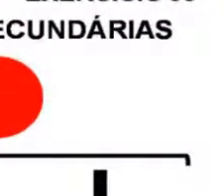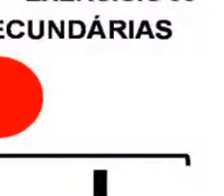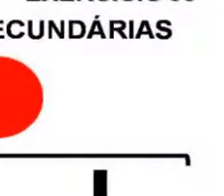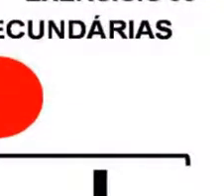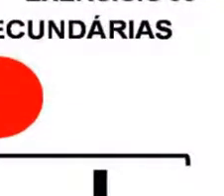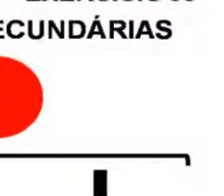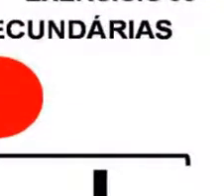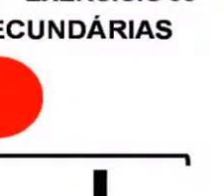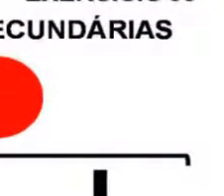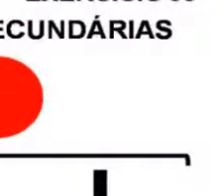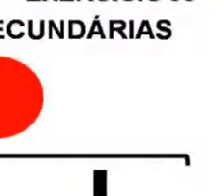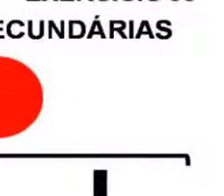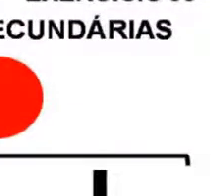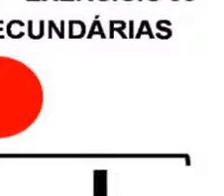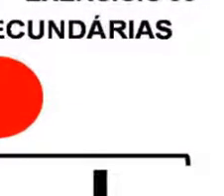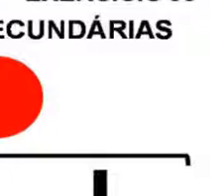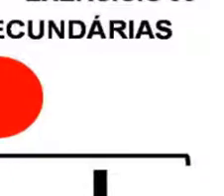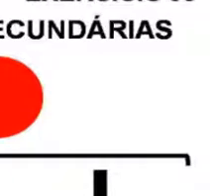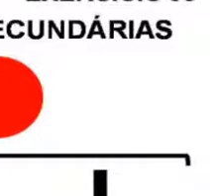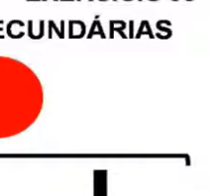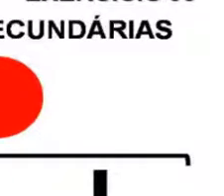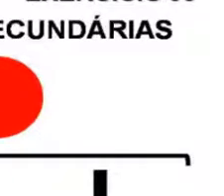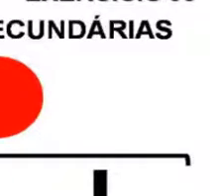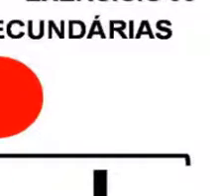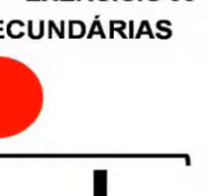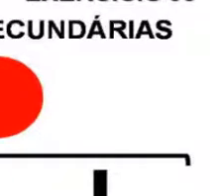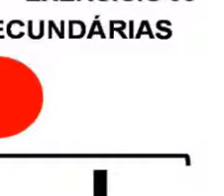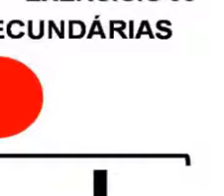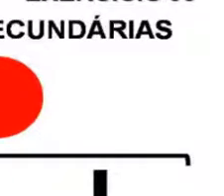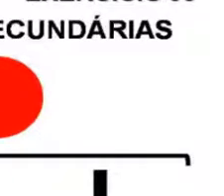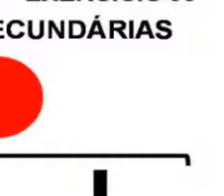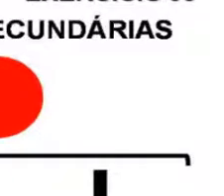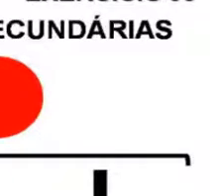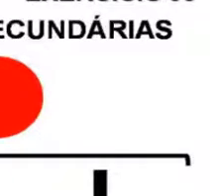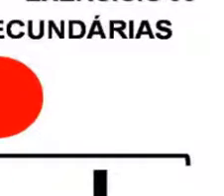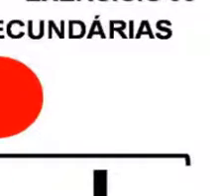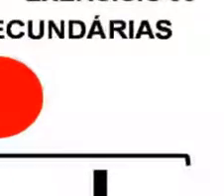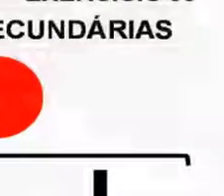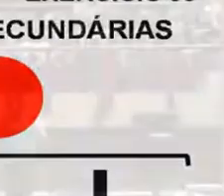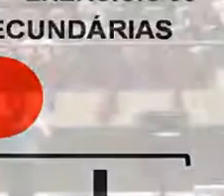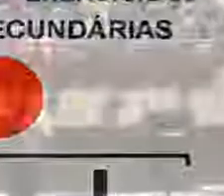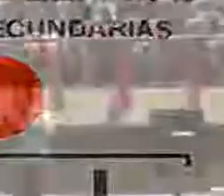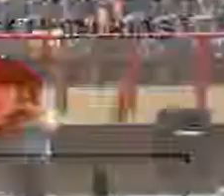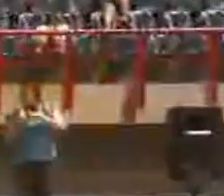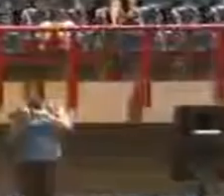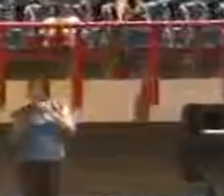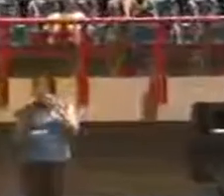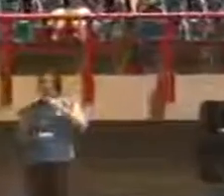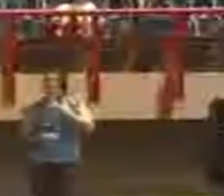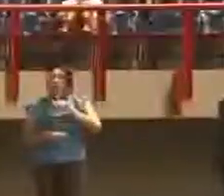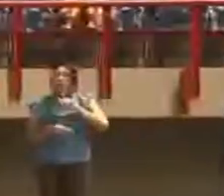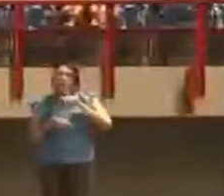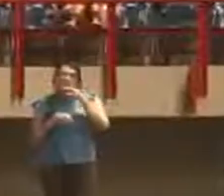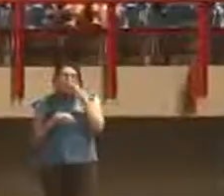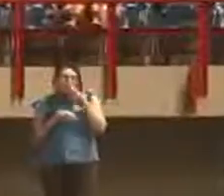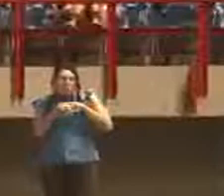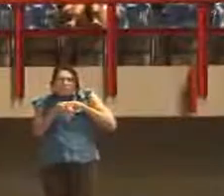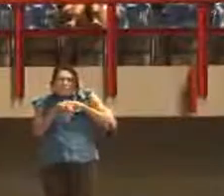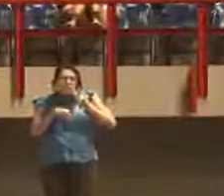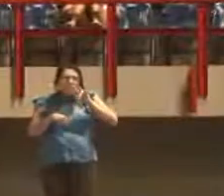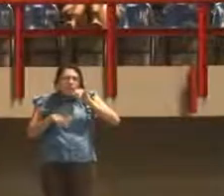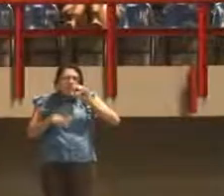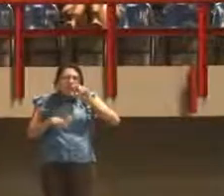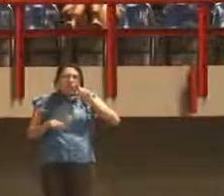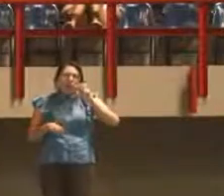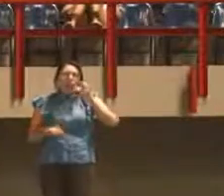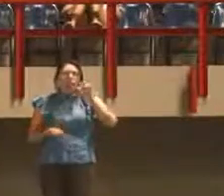Se eu misturar o azul com o vermelho, eu vou ter uma outra cor, que é o violeta. Então, na hora que a gente